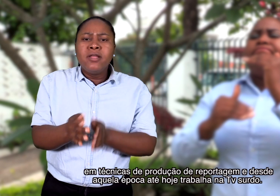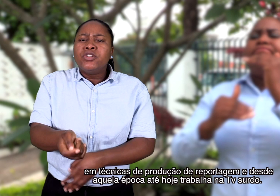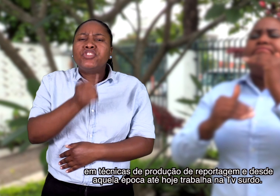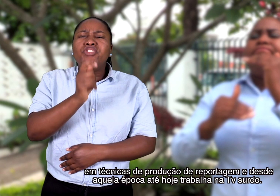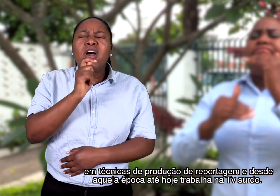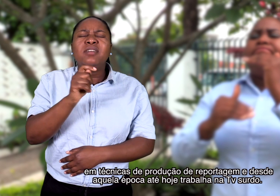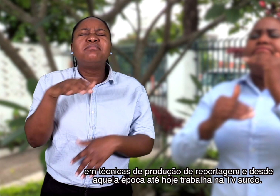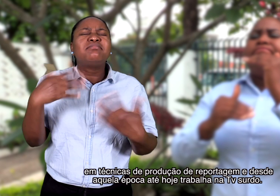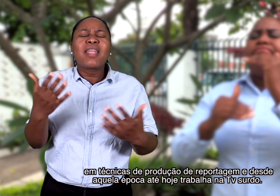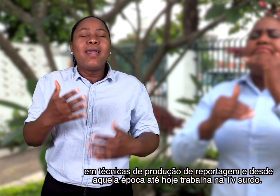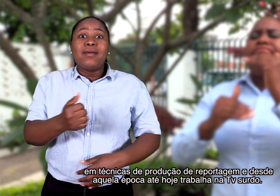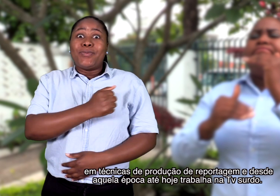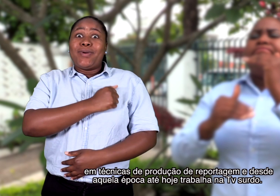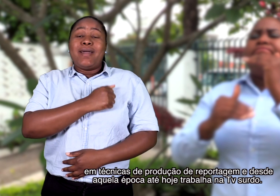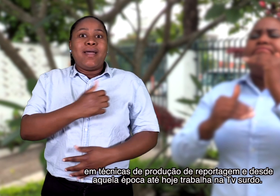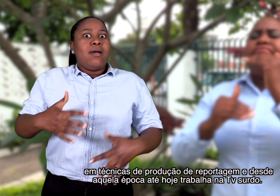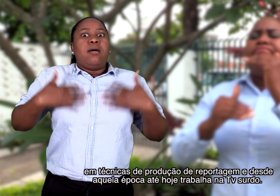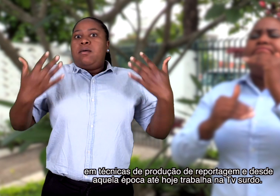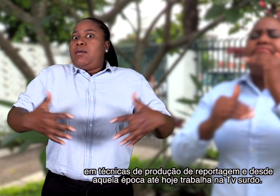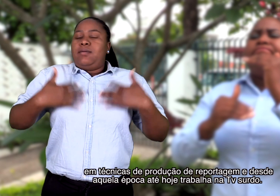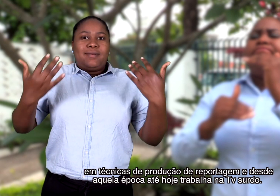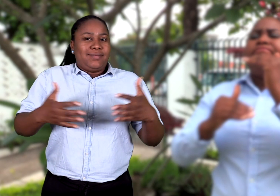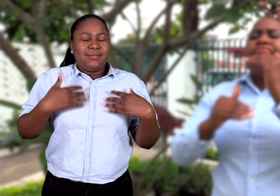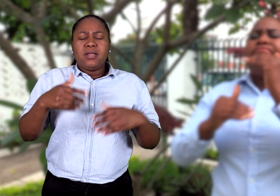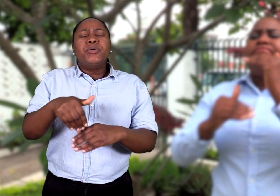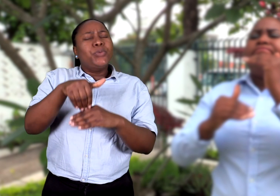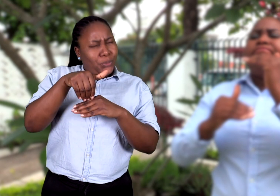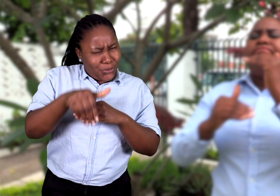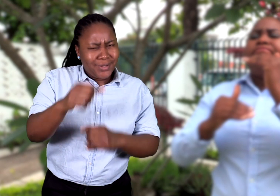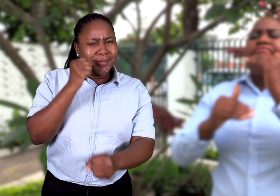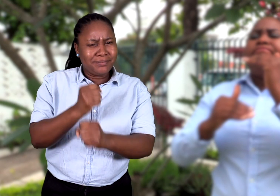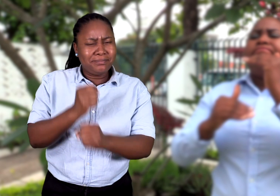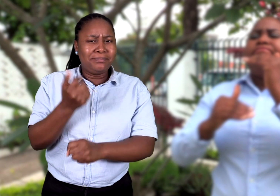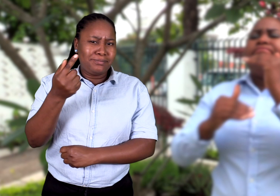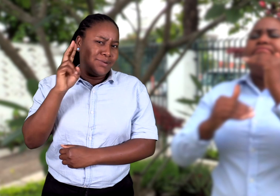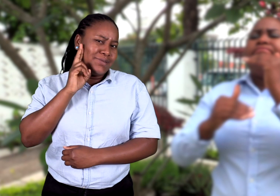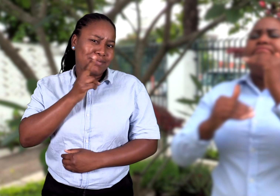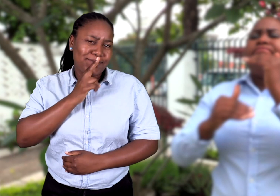reportagem. E desde aquela época até hoje, trabalha na TV Surdo.